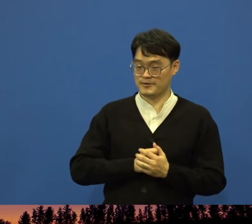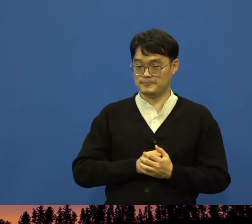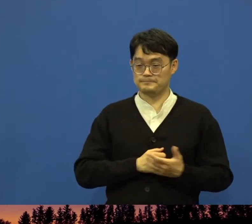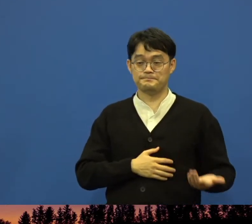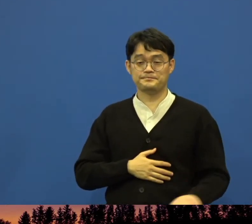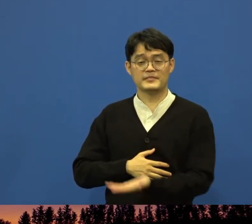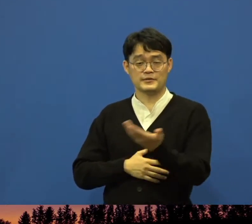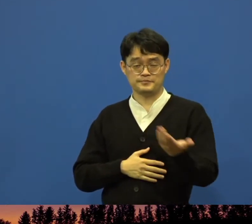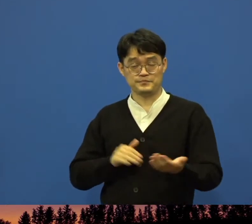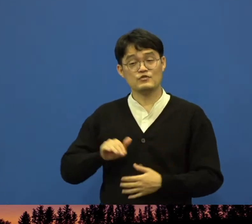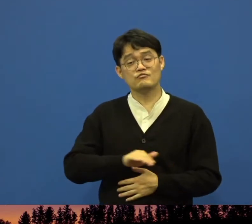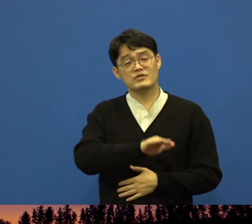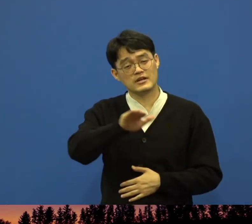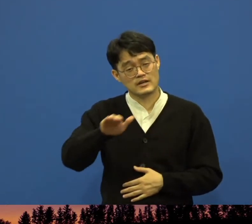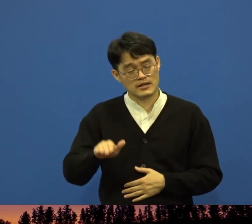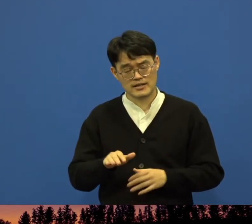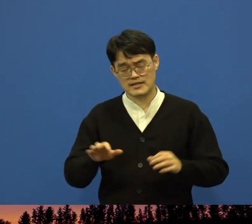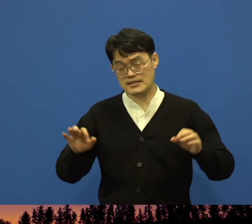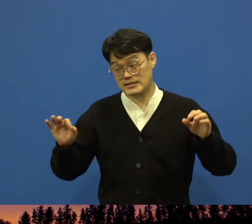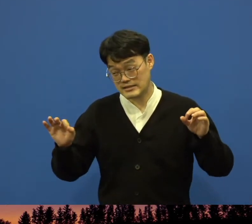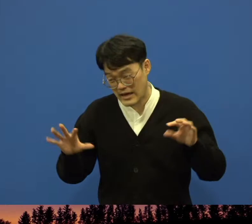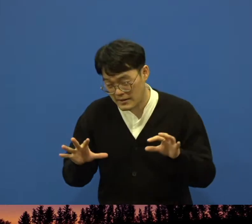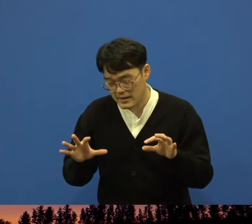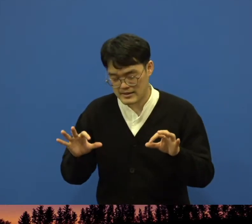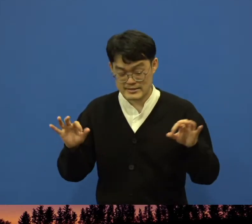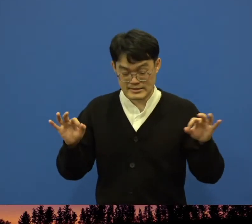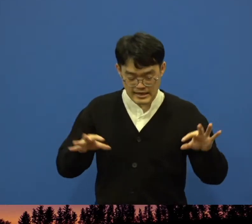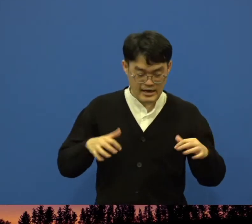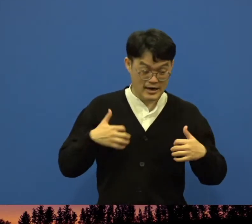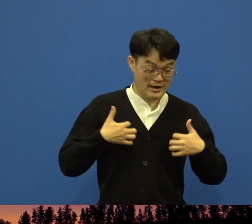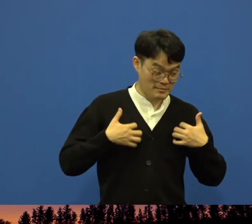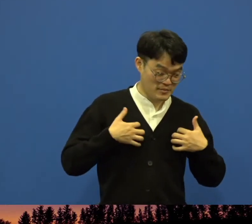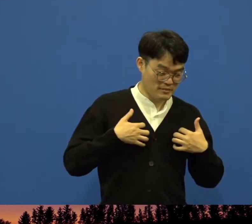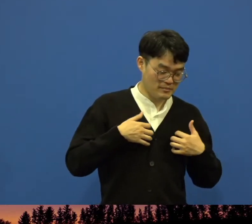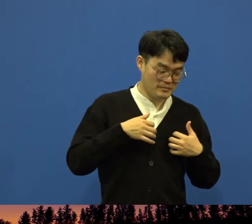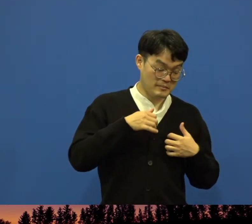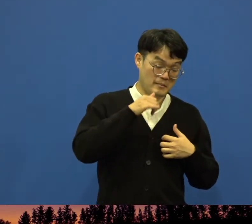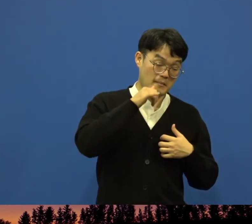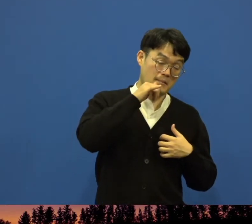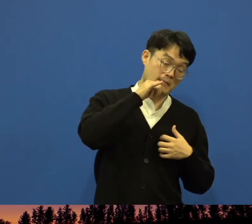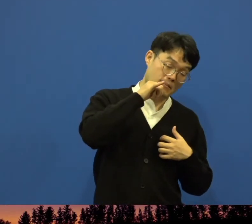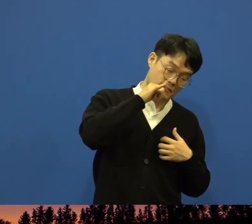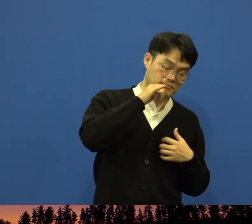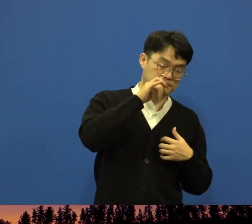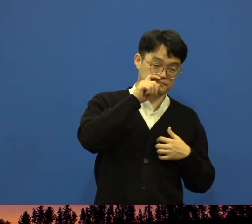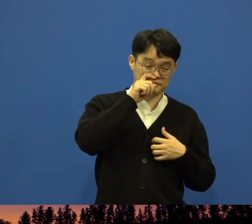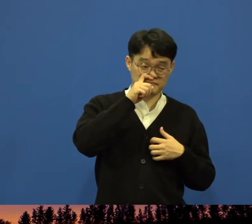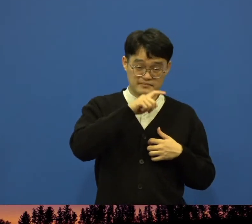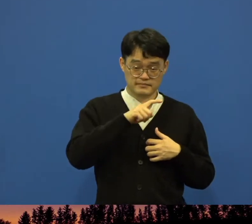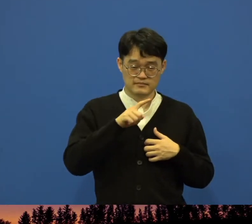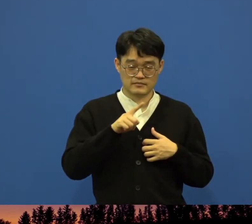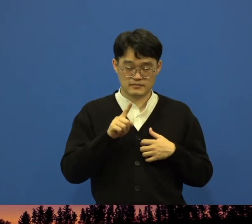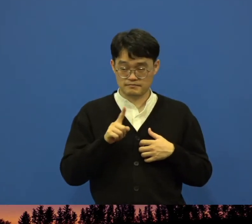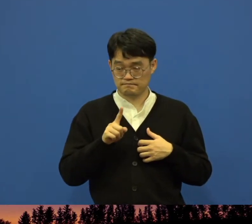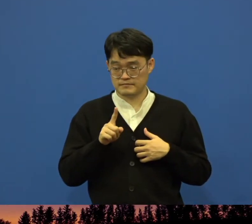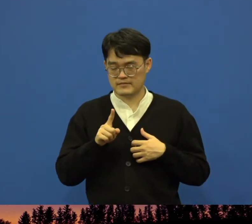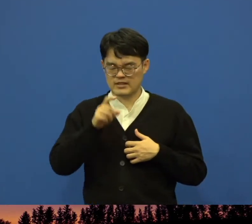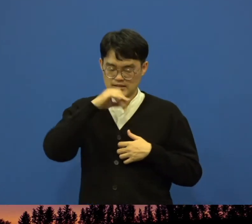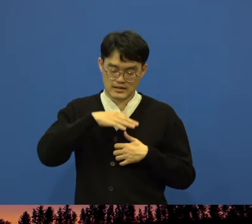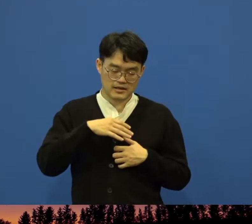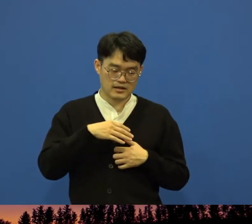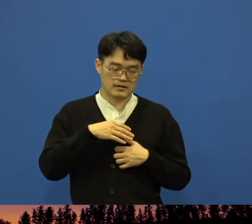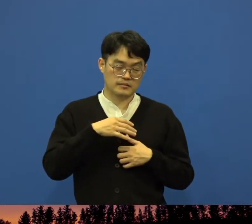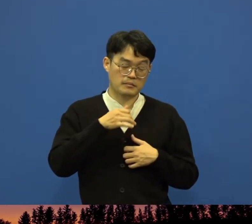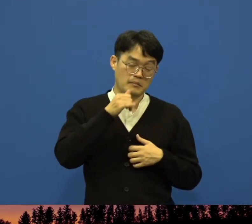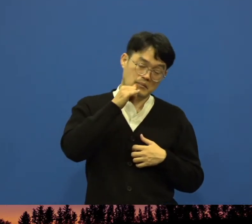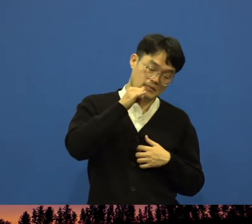여러분 우리가 순간을 위해서 잠시 감각을 만족시키는 이 말초적인 즐거움을